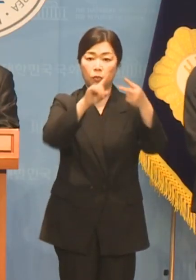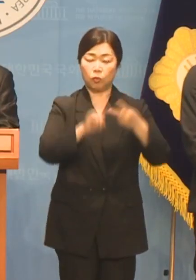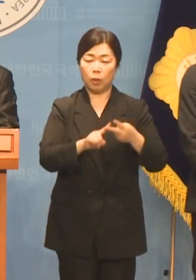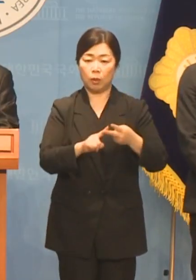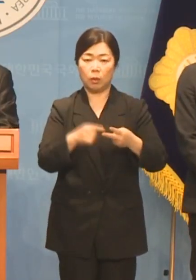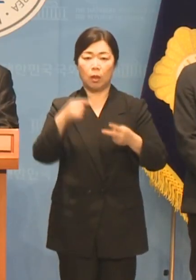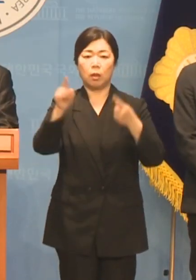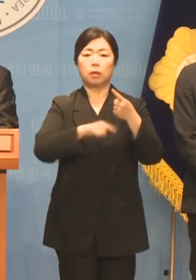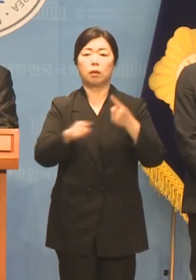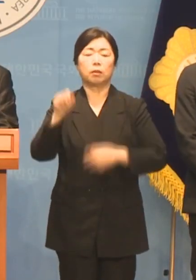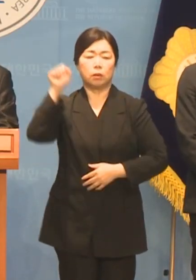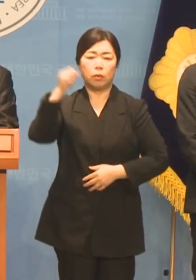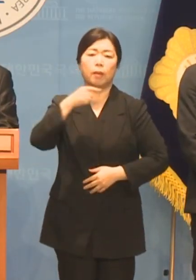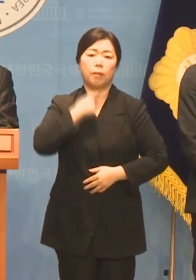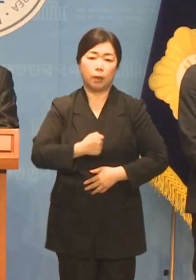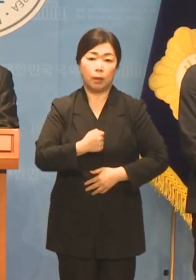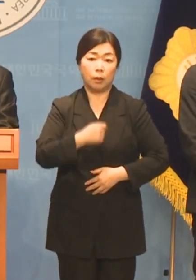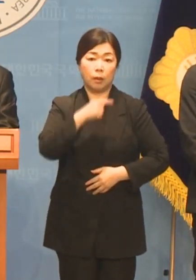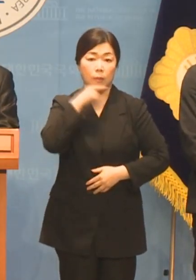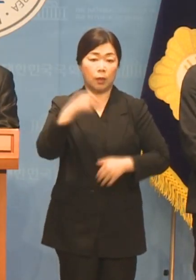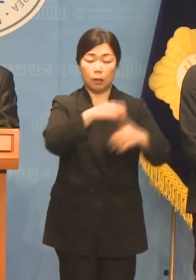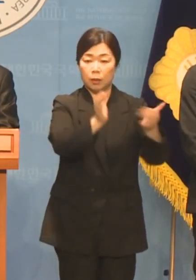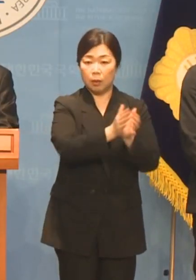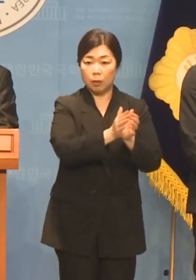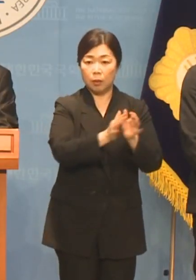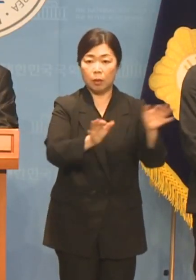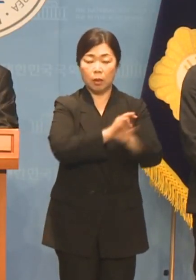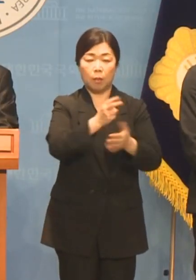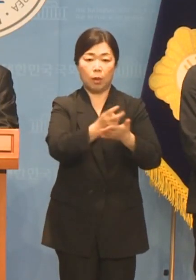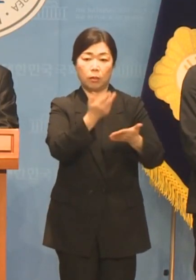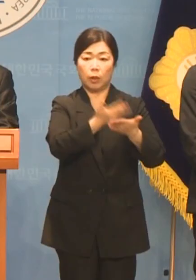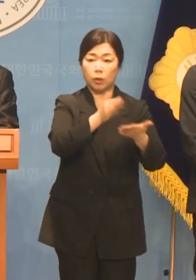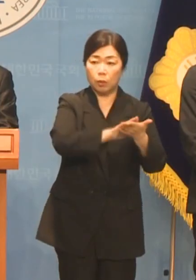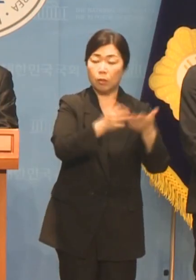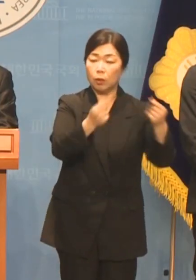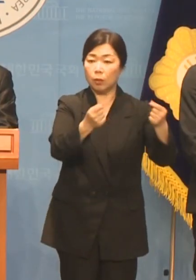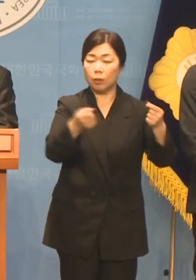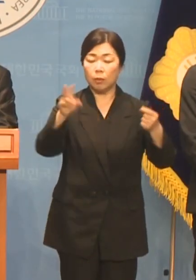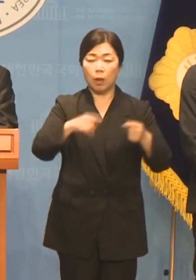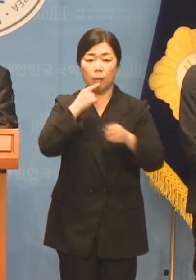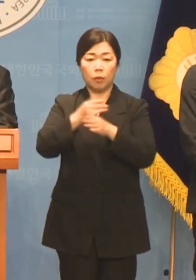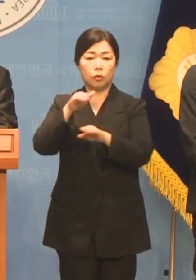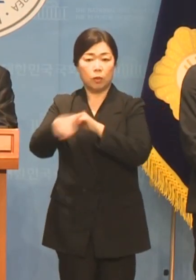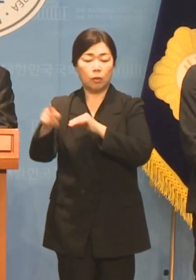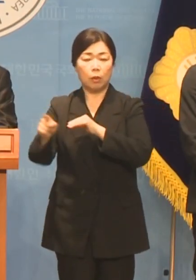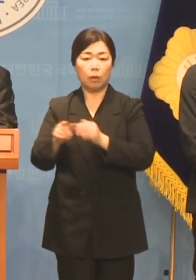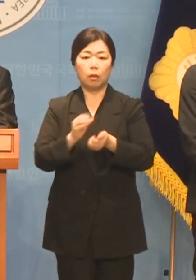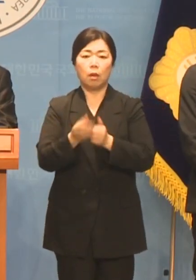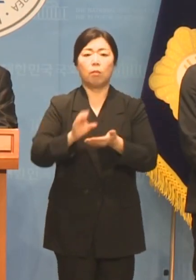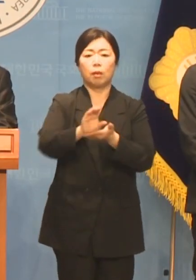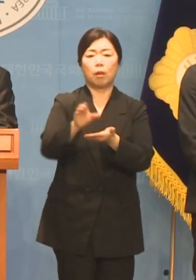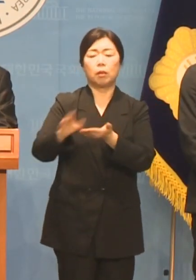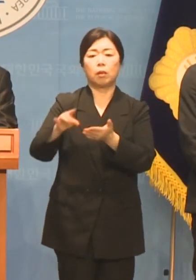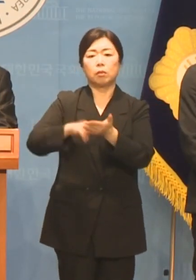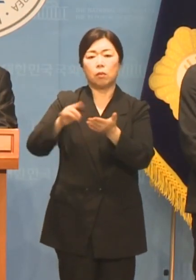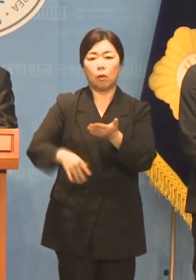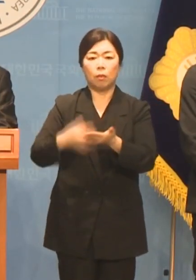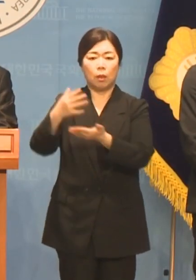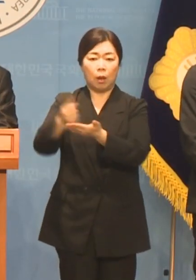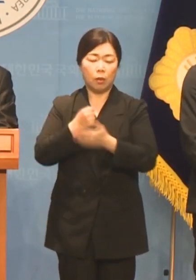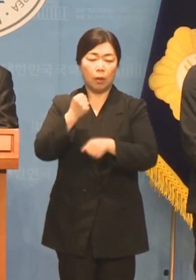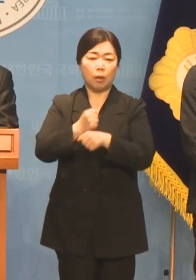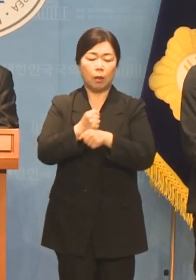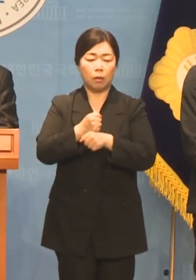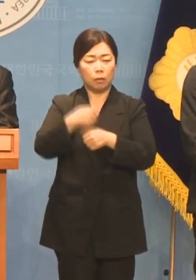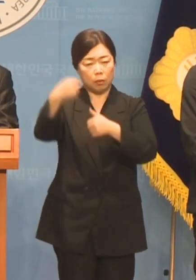했습니다. 국민의힘은 상법 개정을 받고 민주당은 배당소득 분리 과세를 받으라는